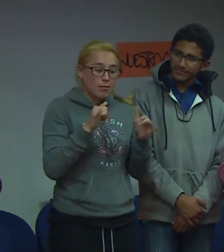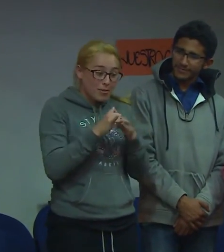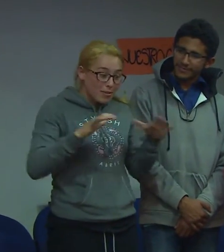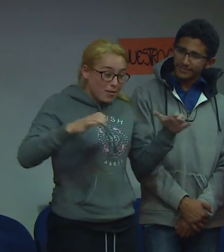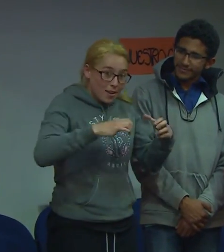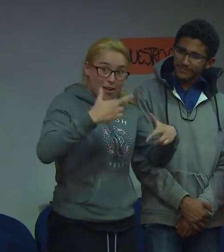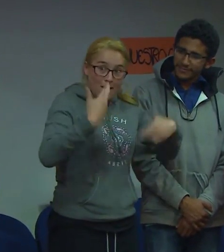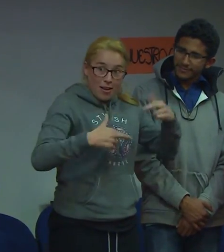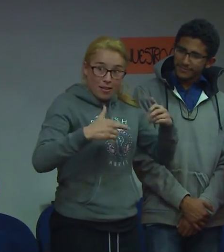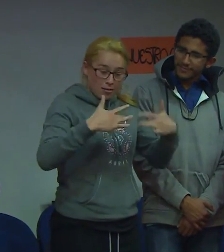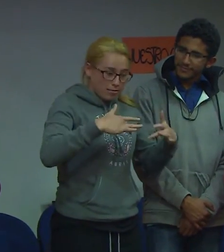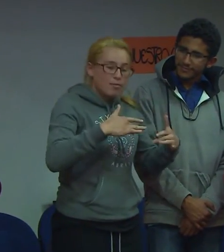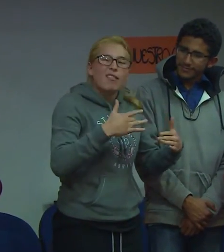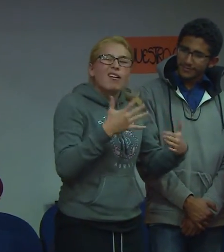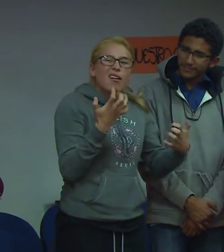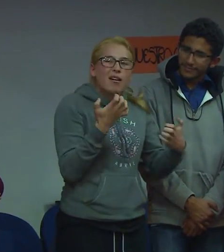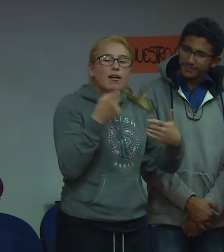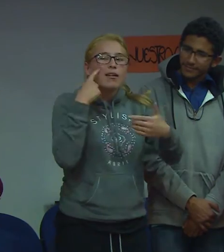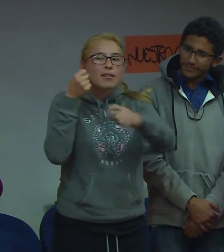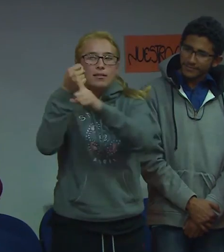no es solamente lo académico, no solamente